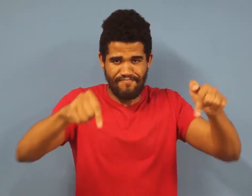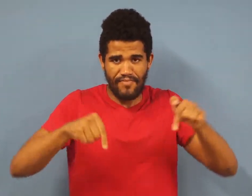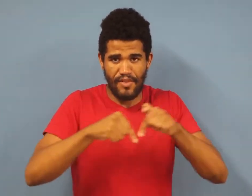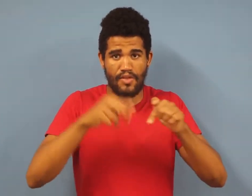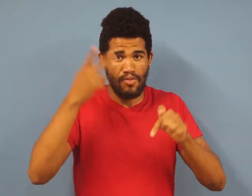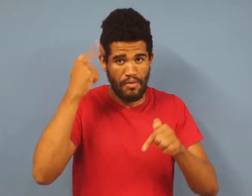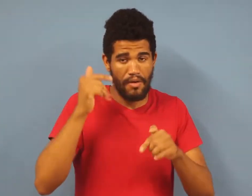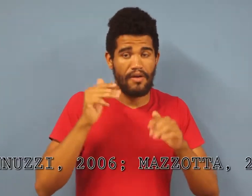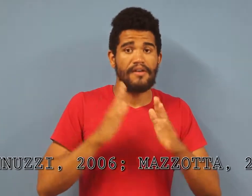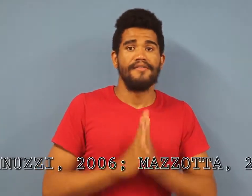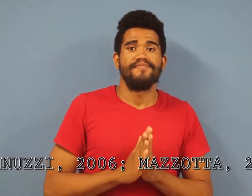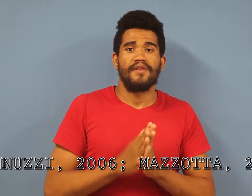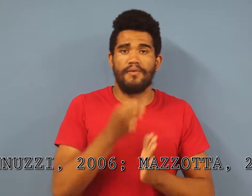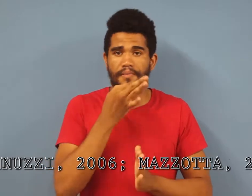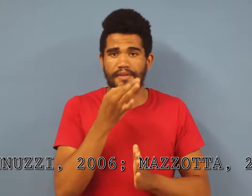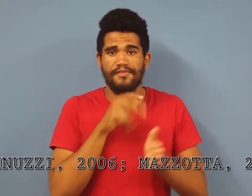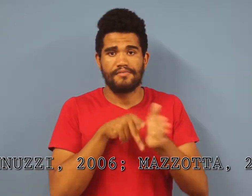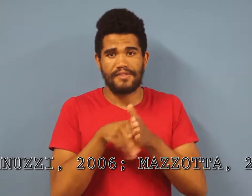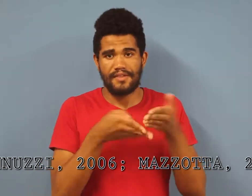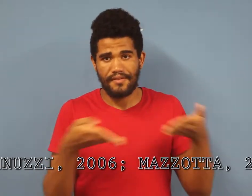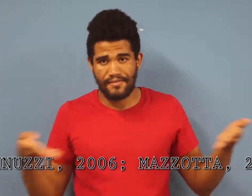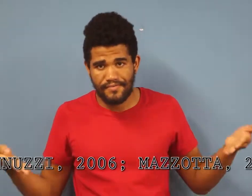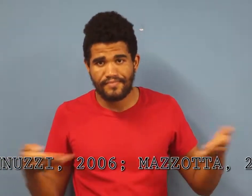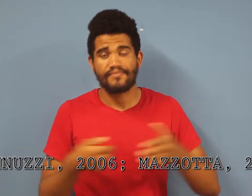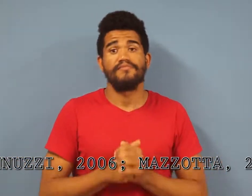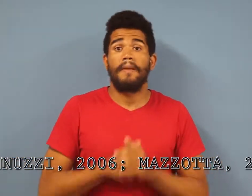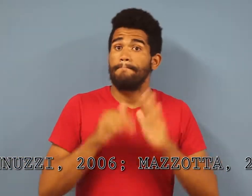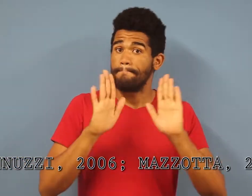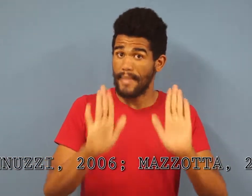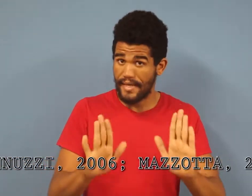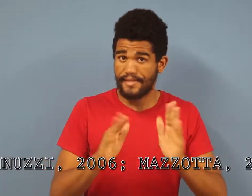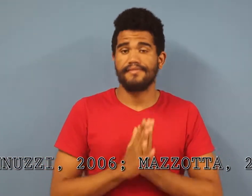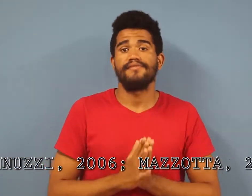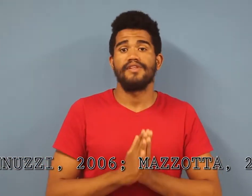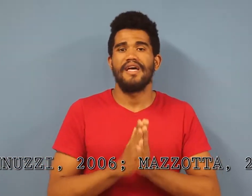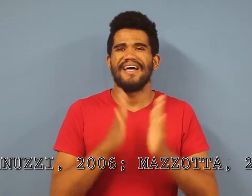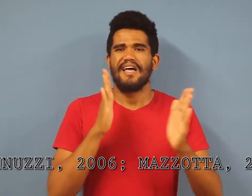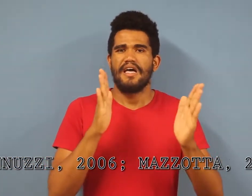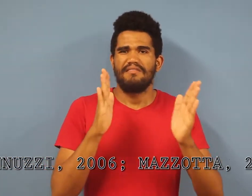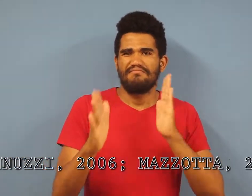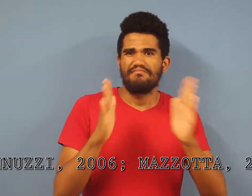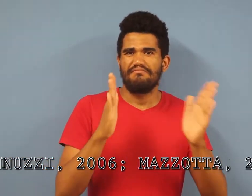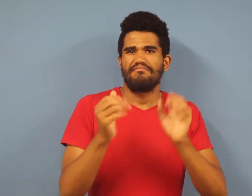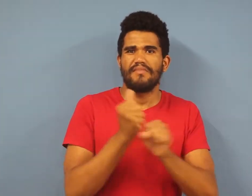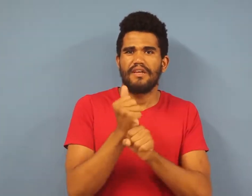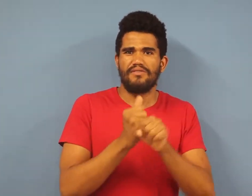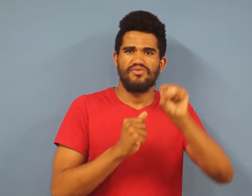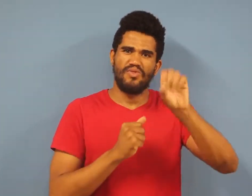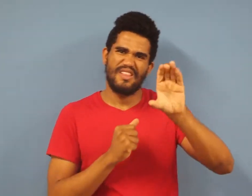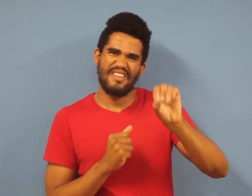Mazota, 2011. No entanto, entre os anos 80 e 90, tendo em vista o